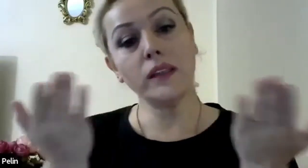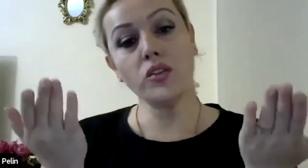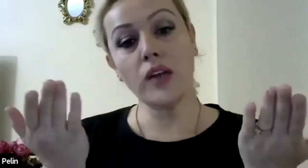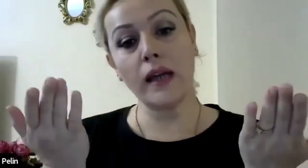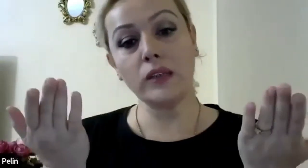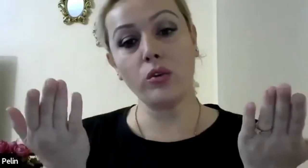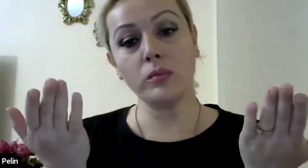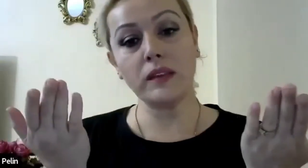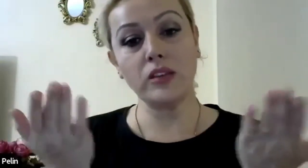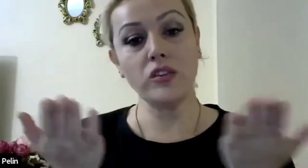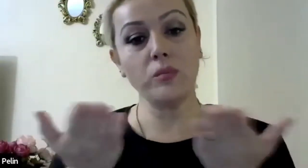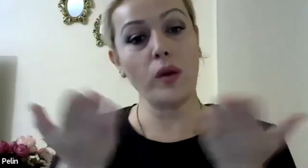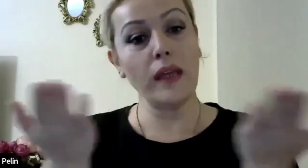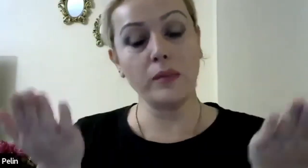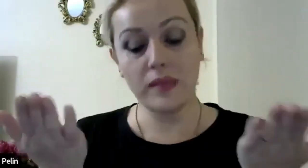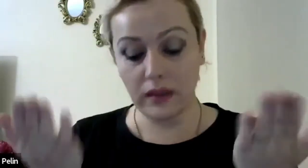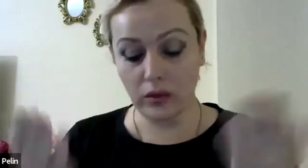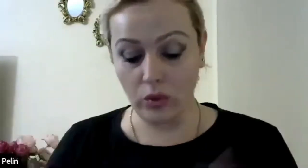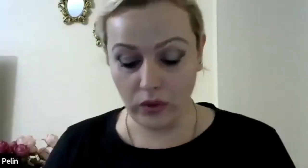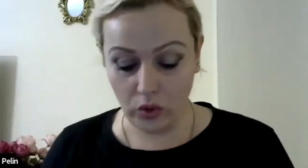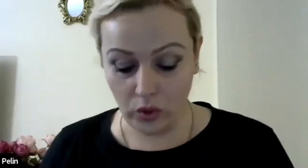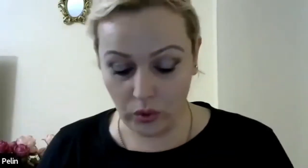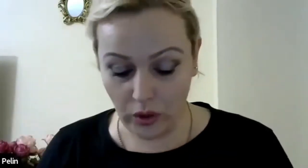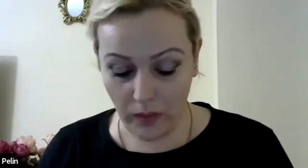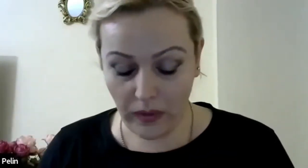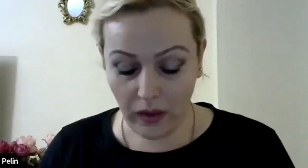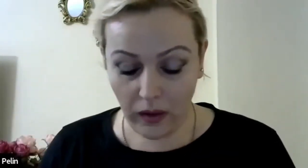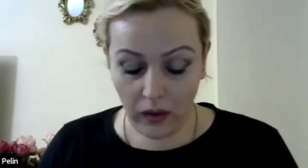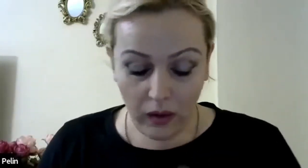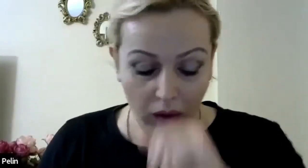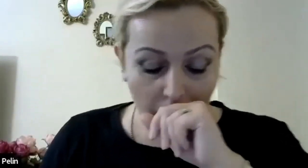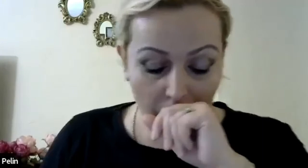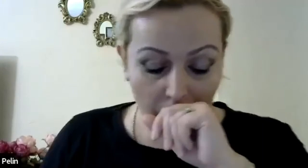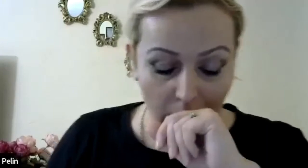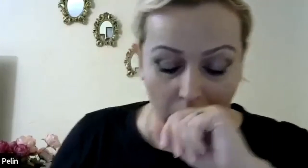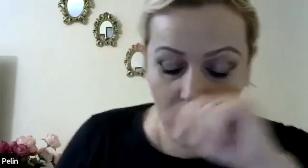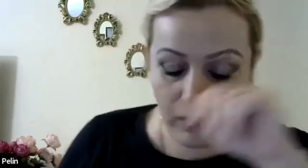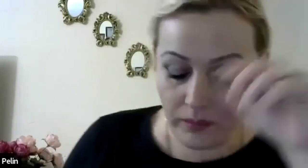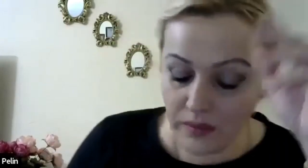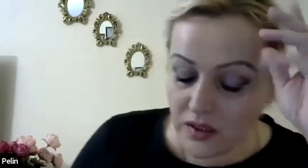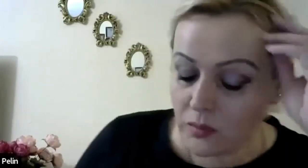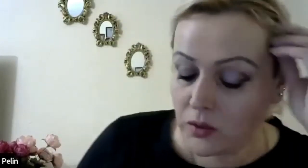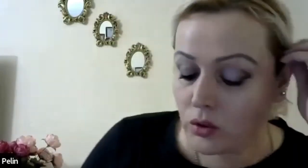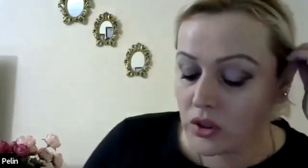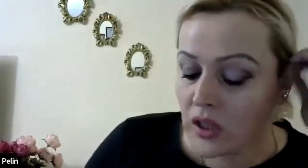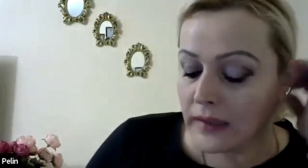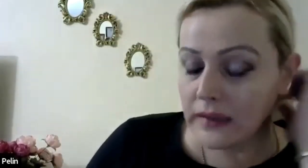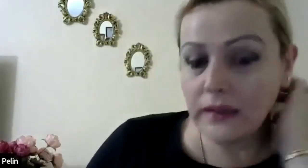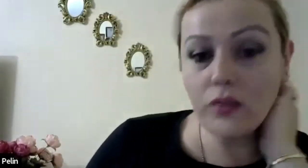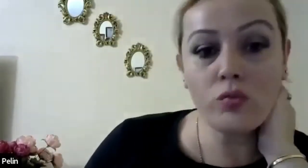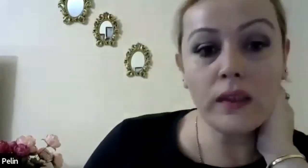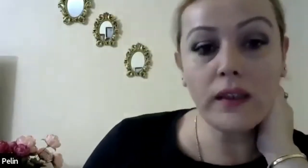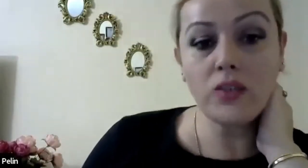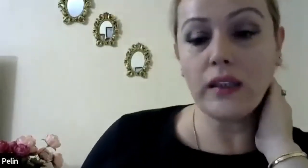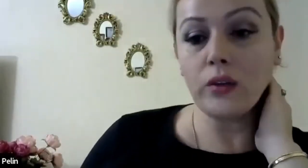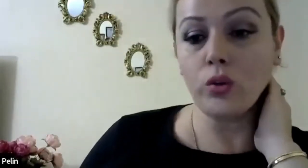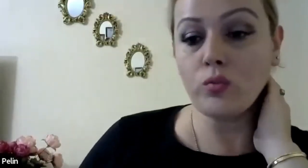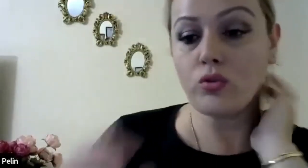Onların işareti olmadığı için böyle elimiz yana doğru açık oluyor. Biz şimdi Türk işaretliğinde cümleyi iki şekilde olumsuz